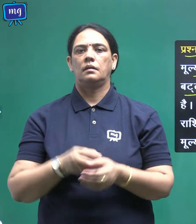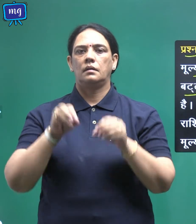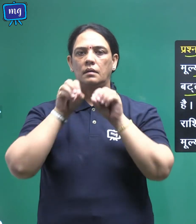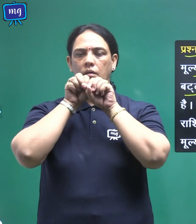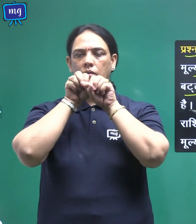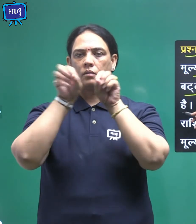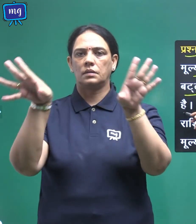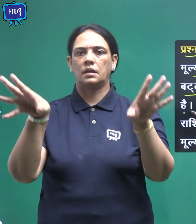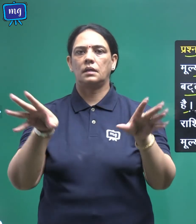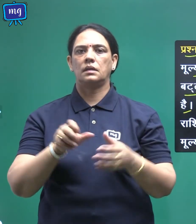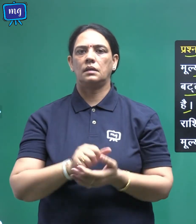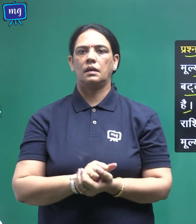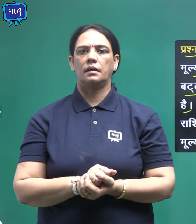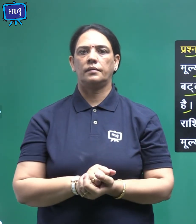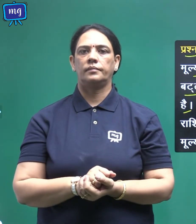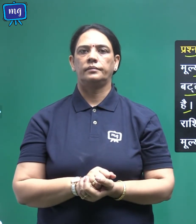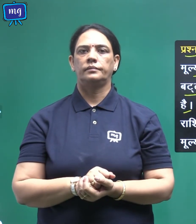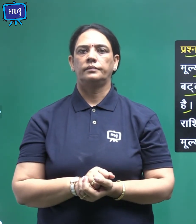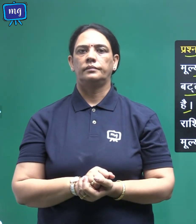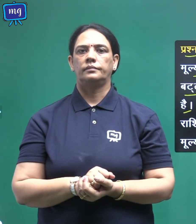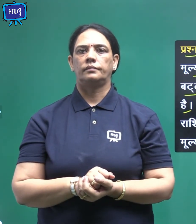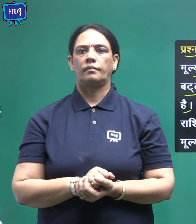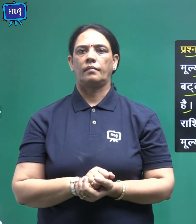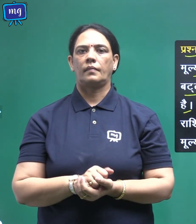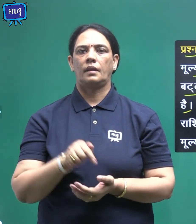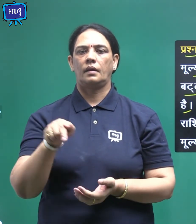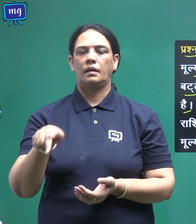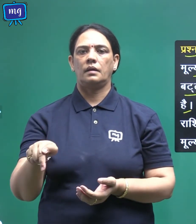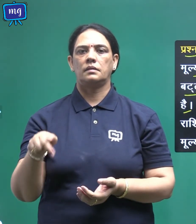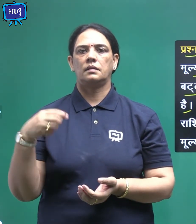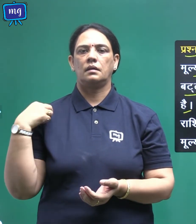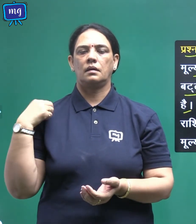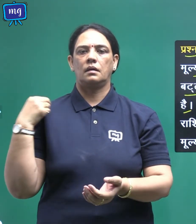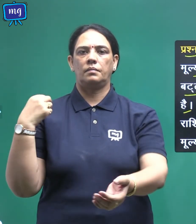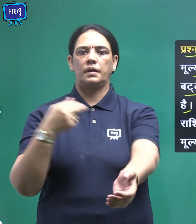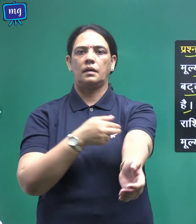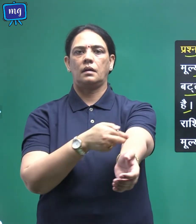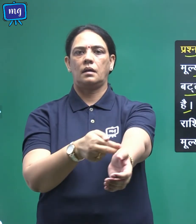घोषणा की जाती है। इस फ्रॉक पर